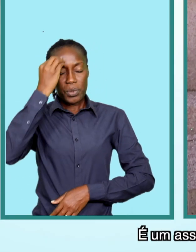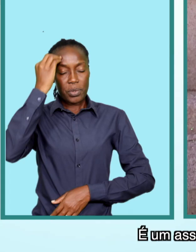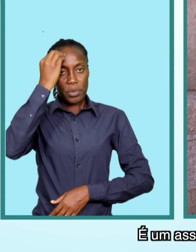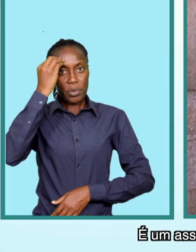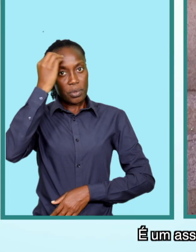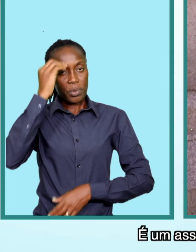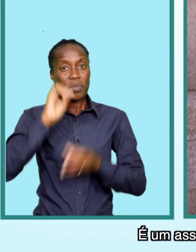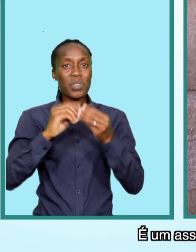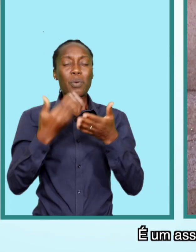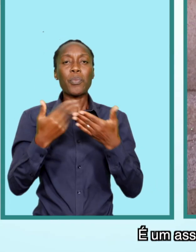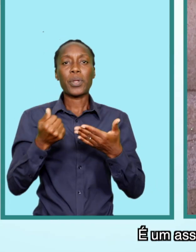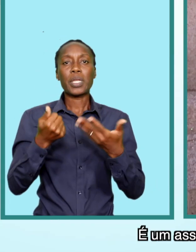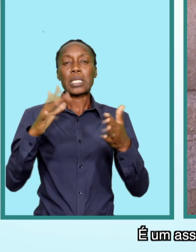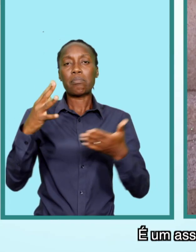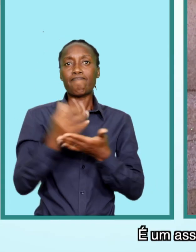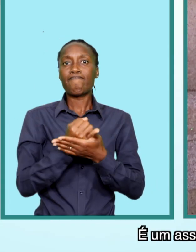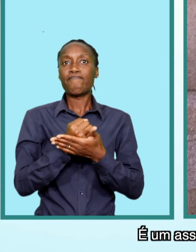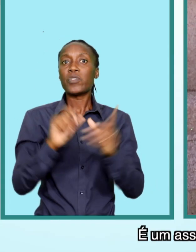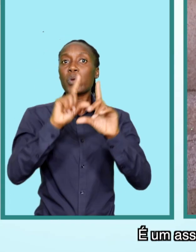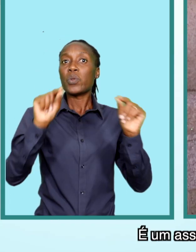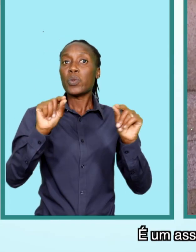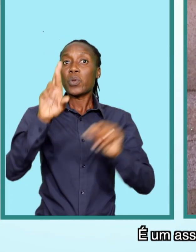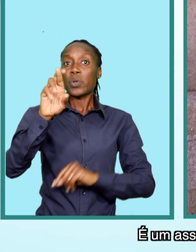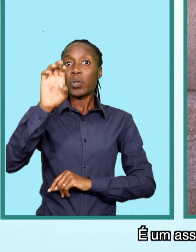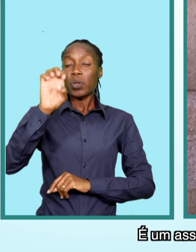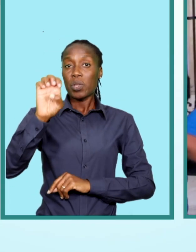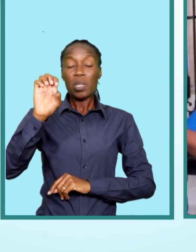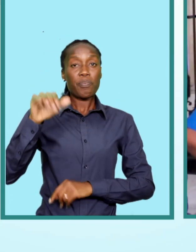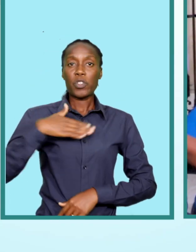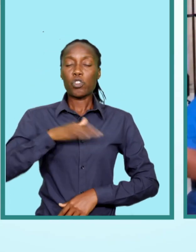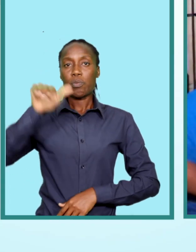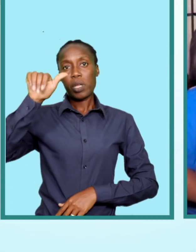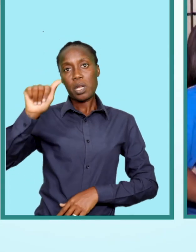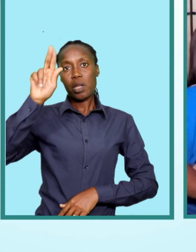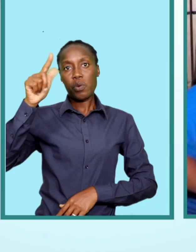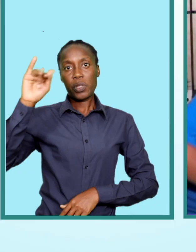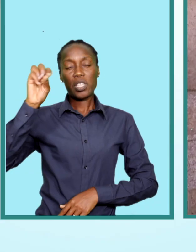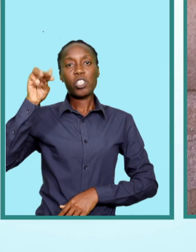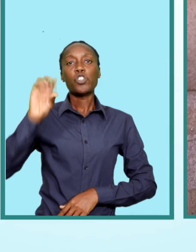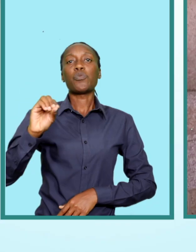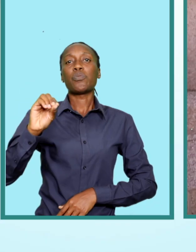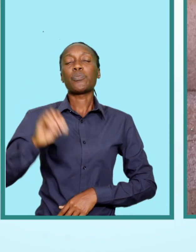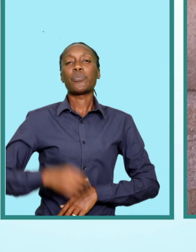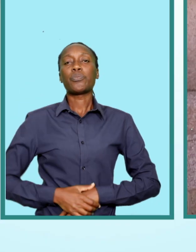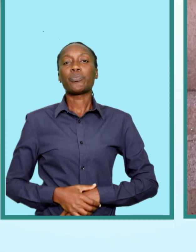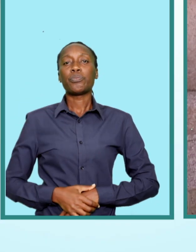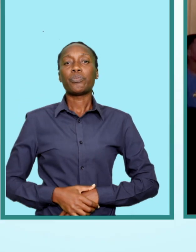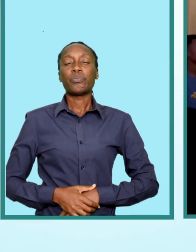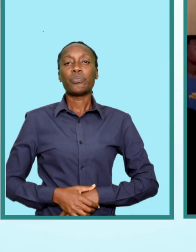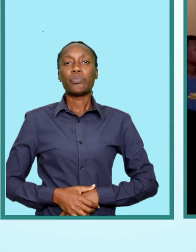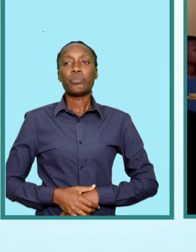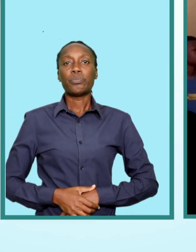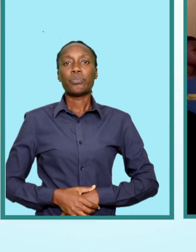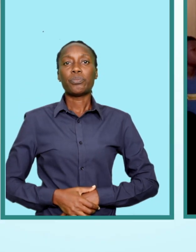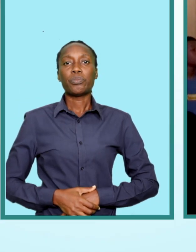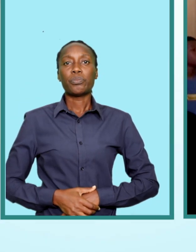É um assunto que também que os docentes devem ter em conta. Como qualquer jovem, Wagner tem sonhos e